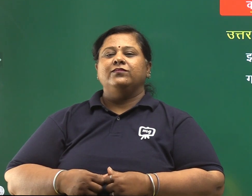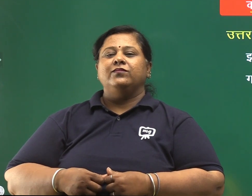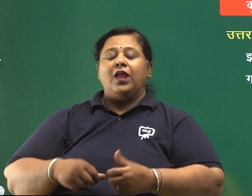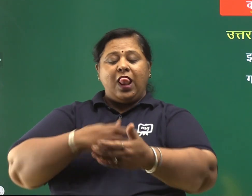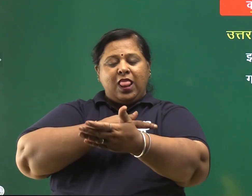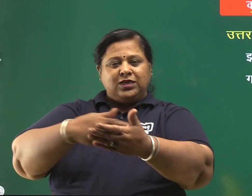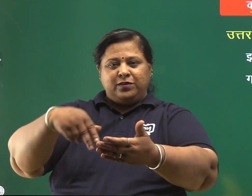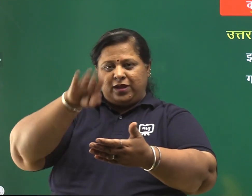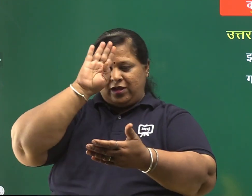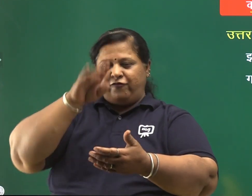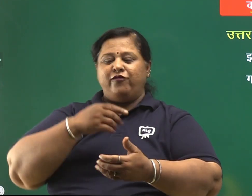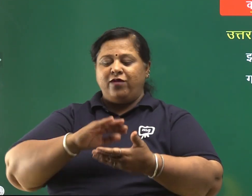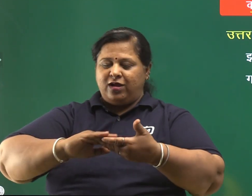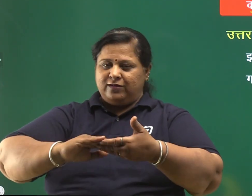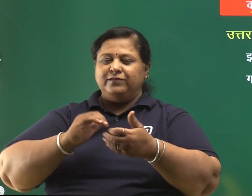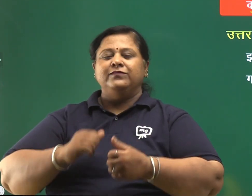लक्ष्मीबाई का विवाह